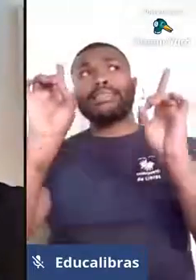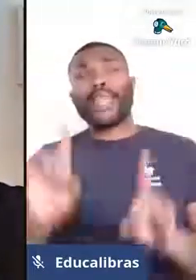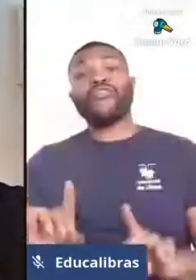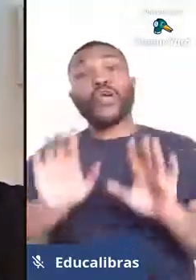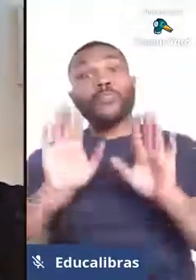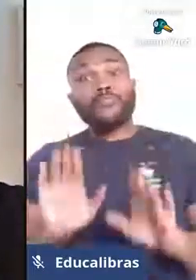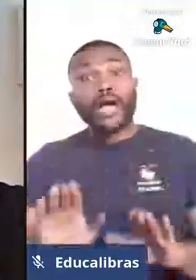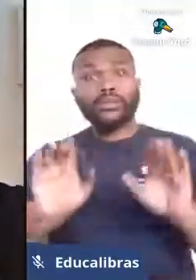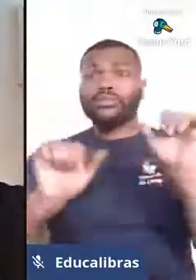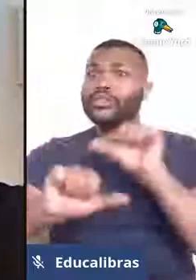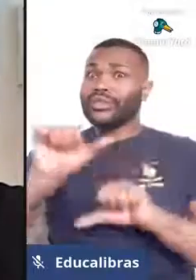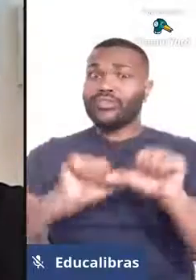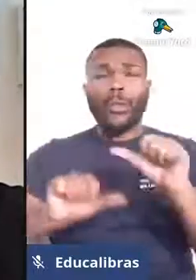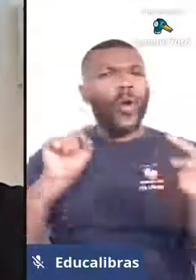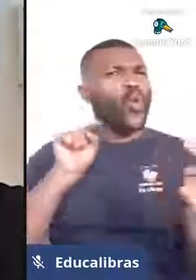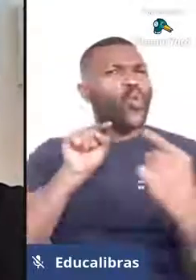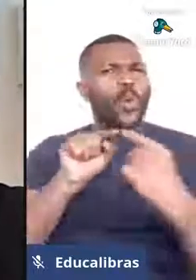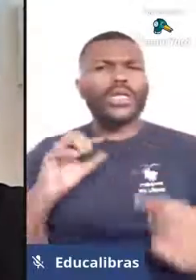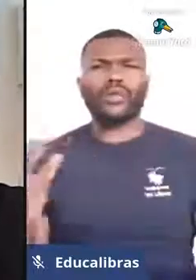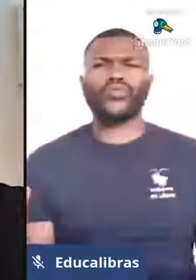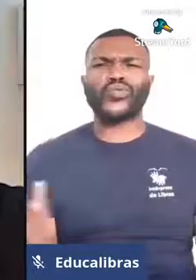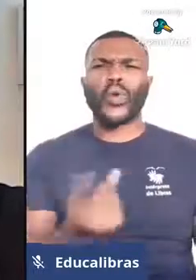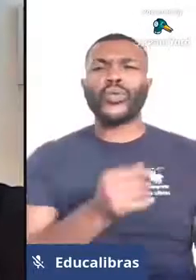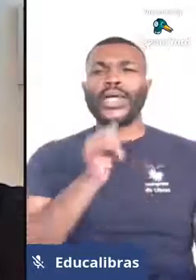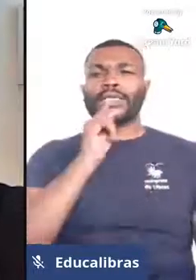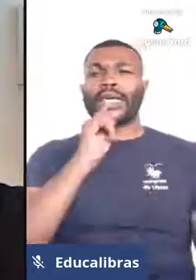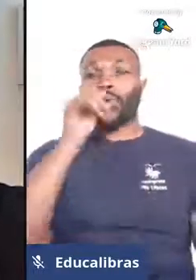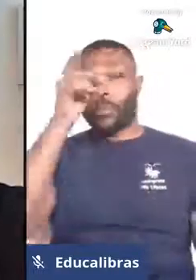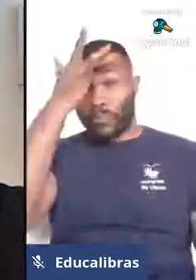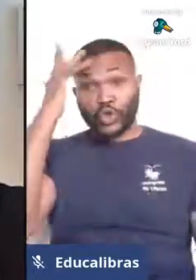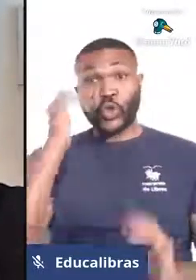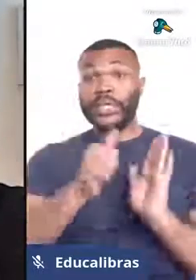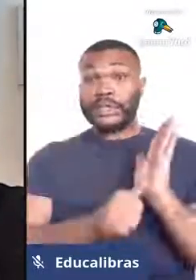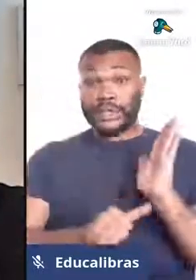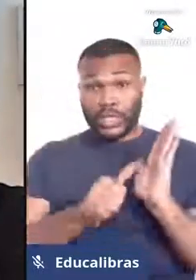gente teve pessoas com síndrome de Down,